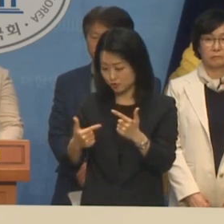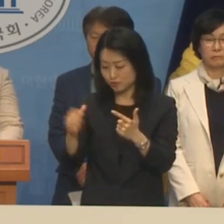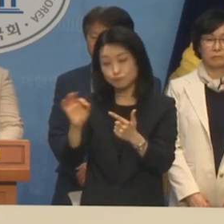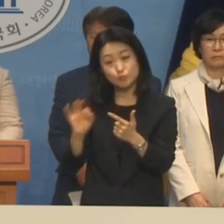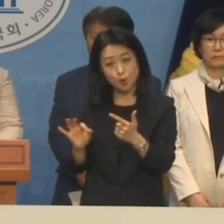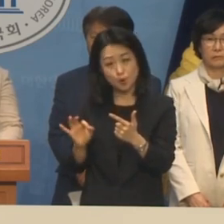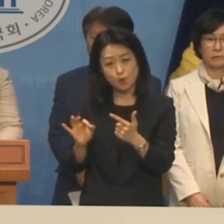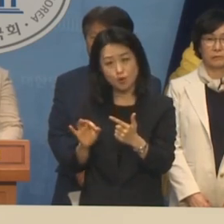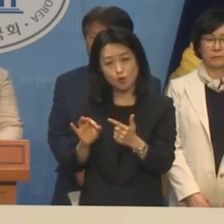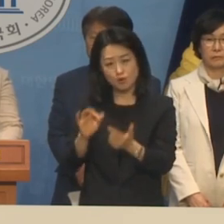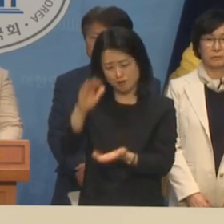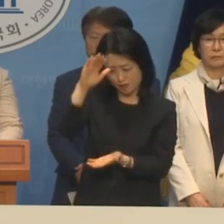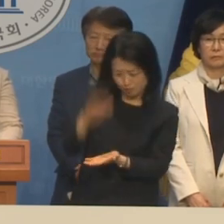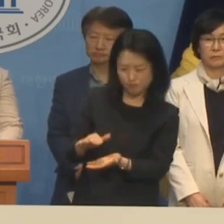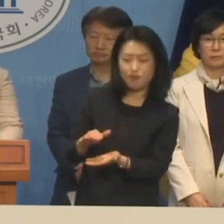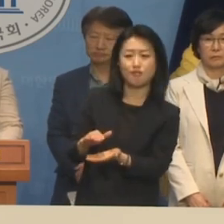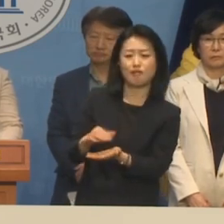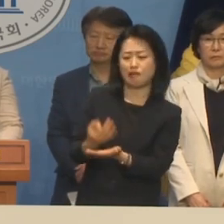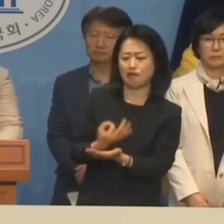6.6%로 감소하였다.